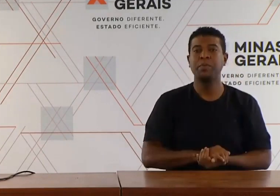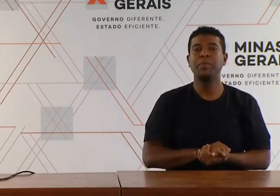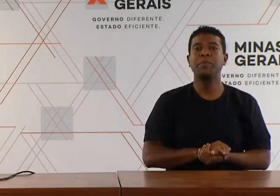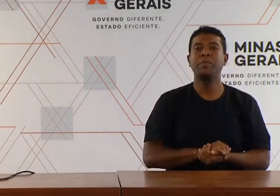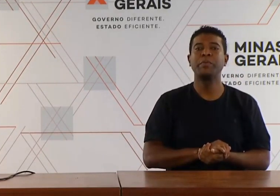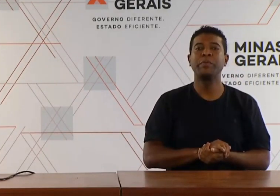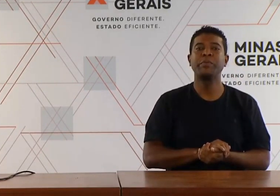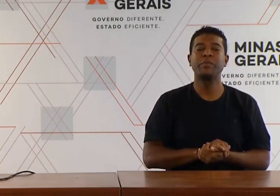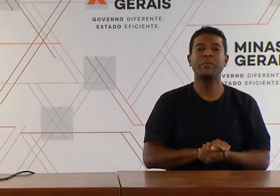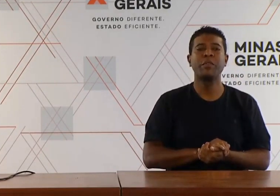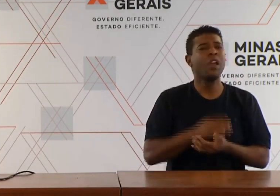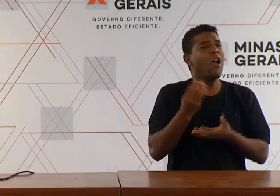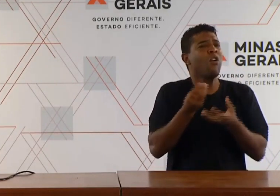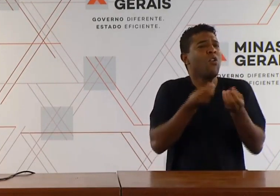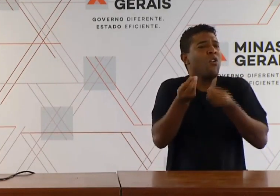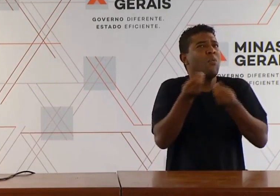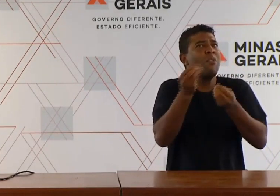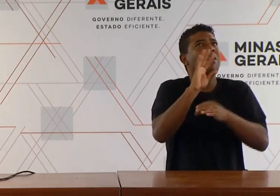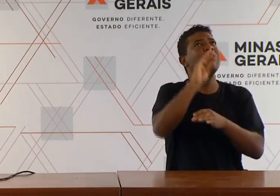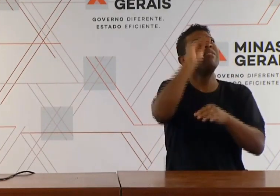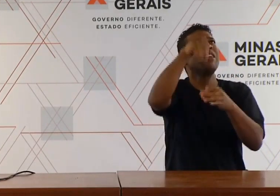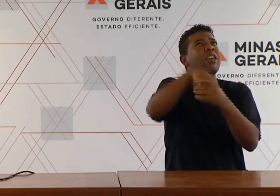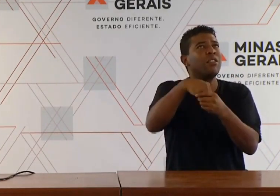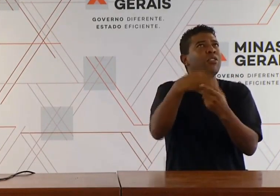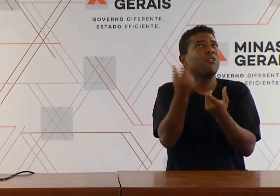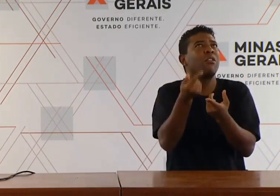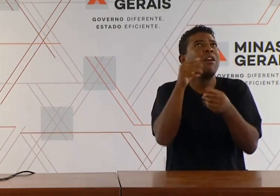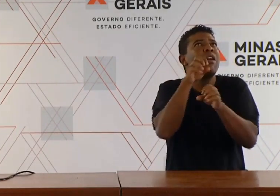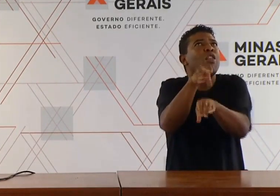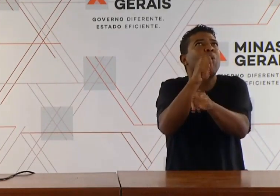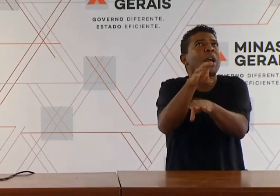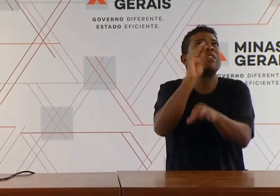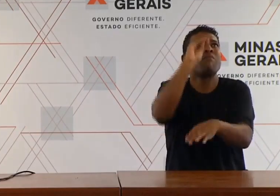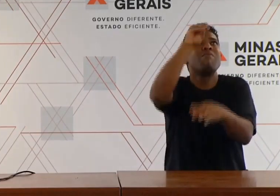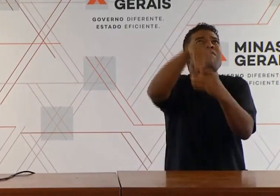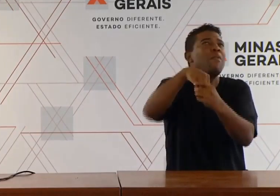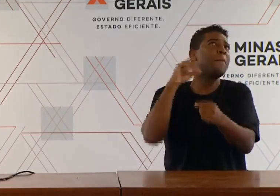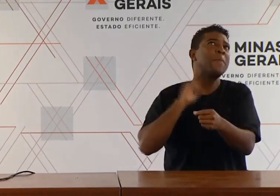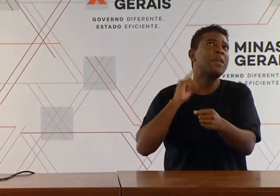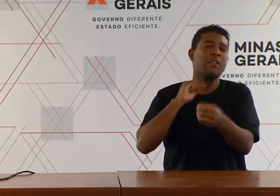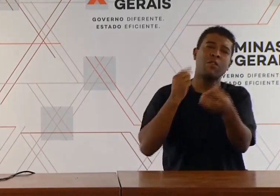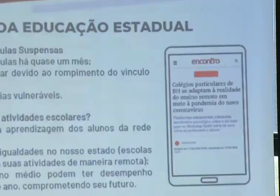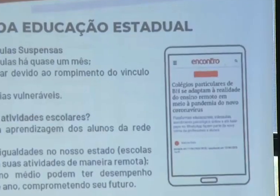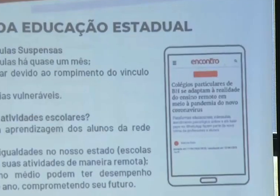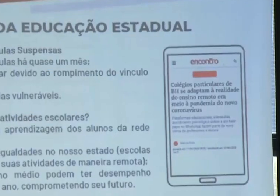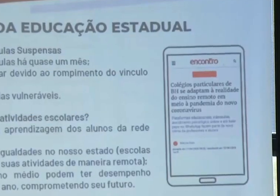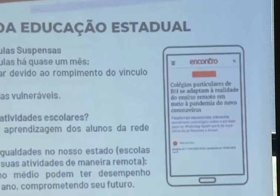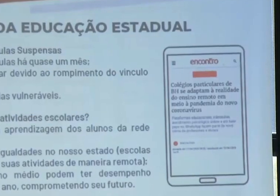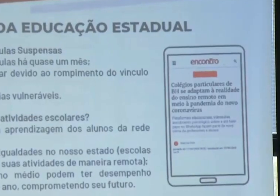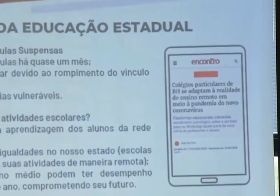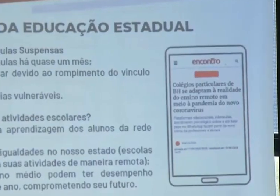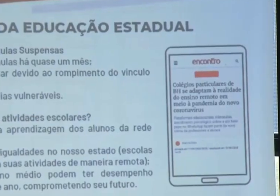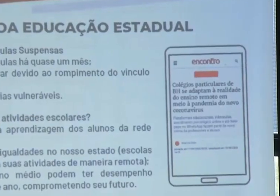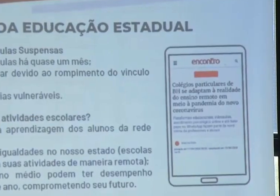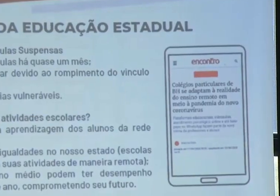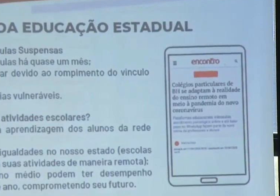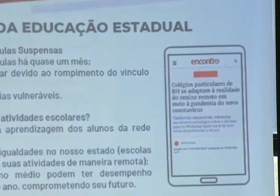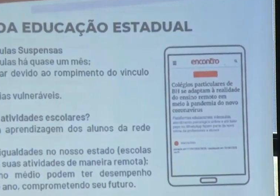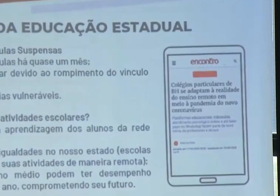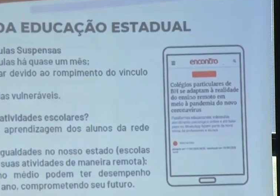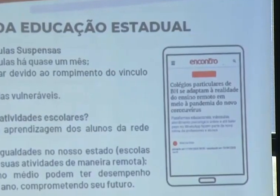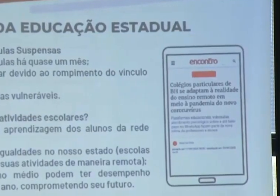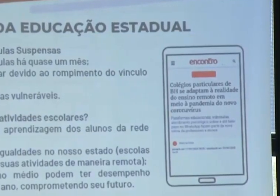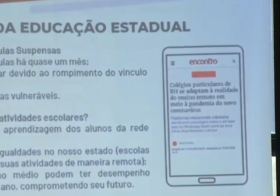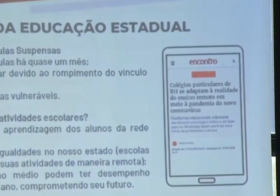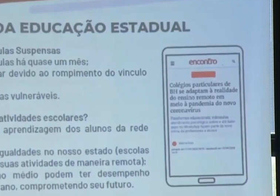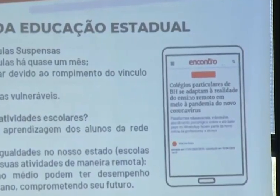Nosso cenário atual na educação estadual em Minas Gerais é importante passar. As escolas da rede estadual, então, estão com atividade